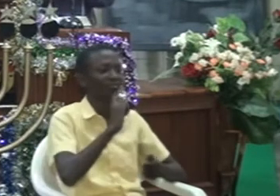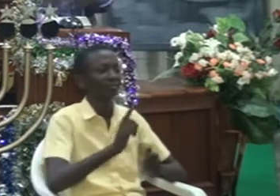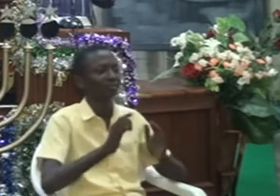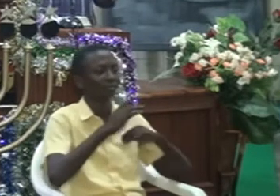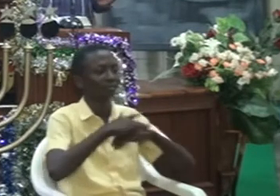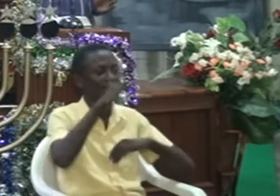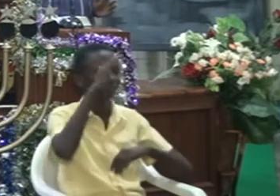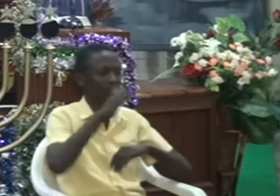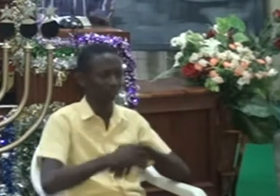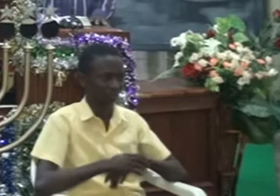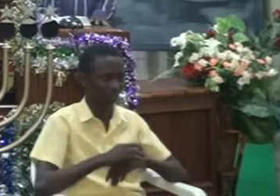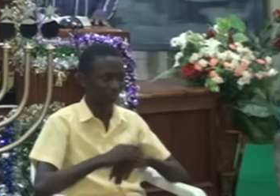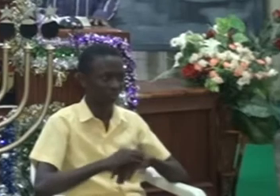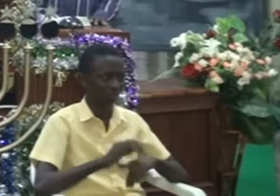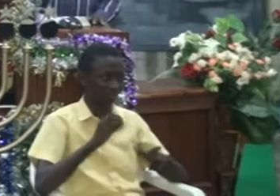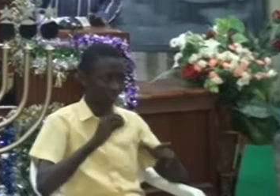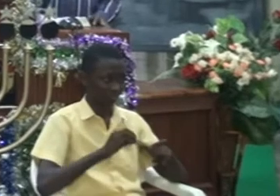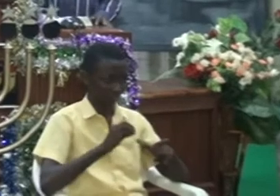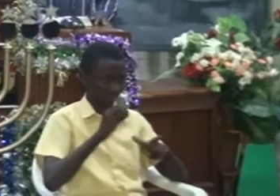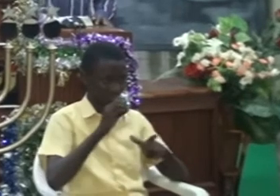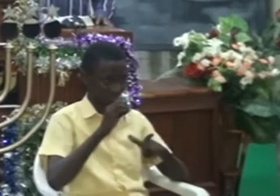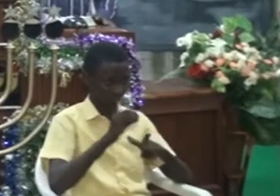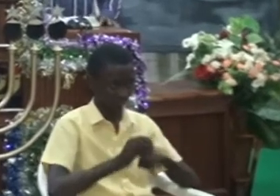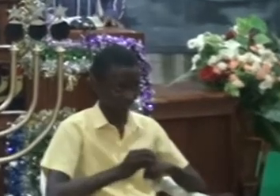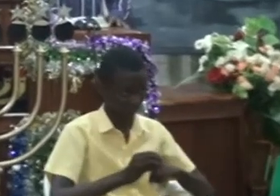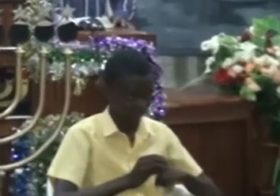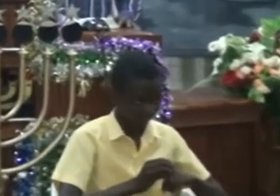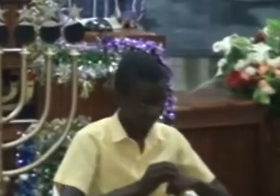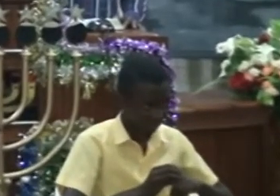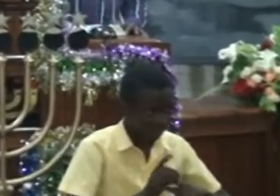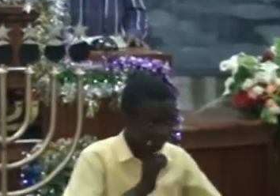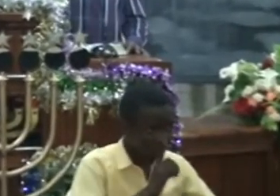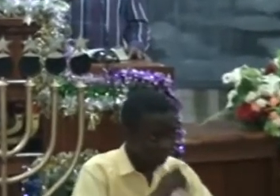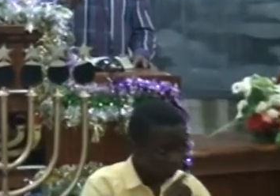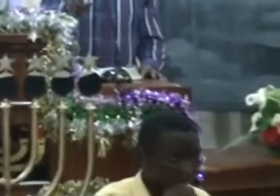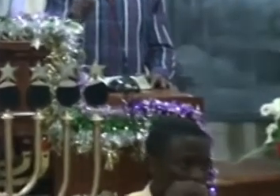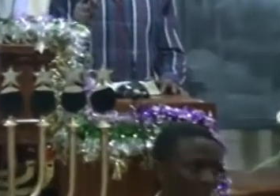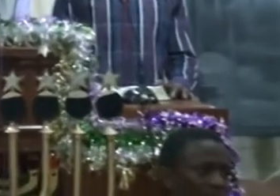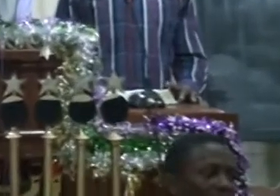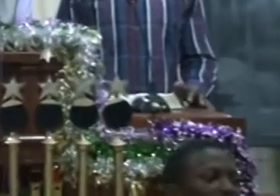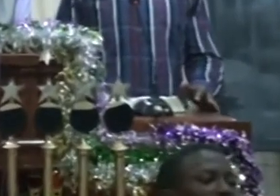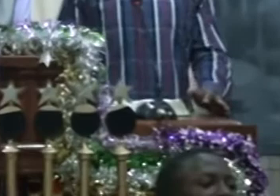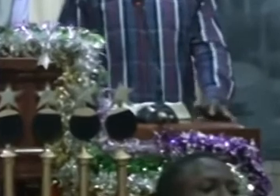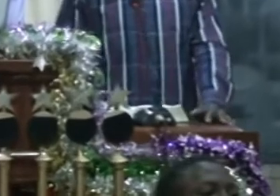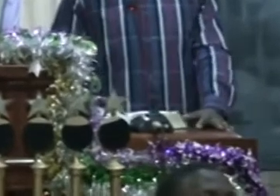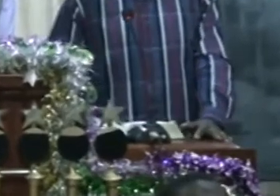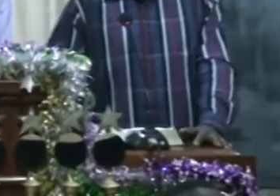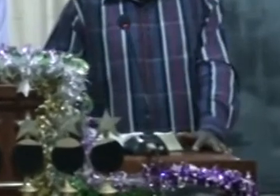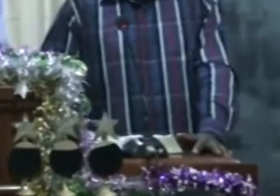kwa ke utukufu. Où? Wapi? Wapi? Dans l'église. Ndani ya kanisa.